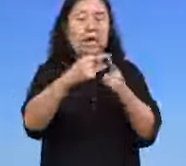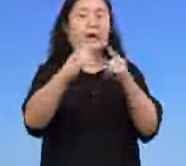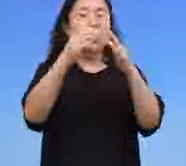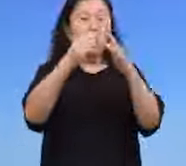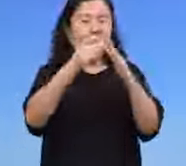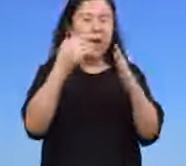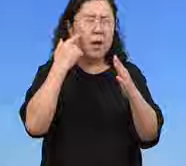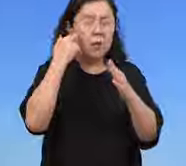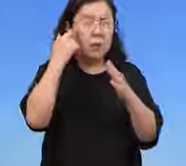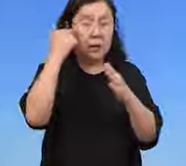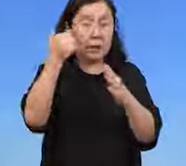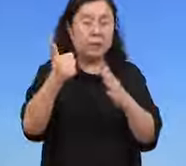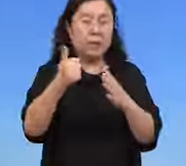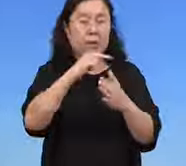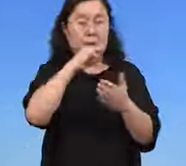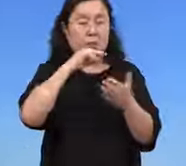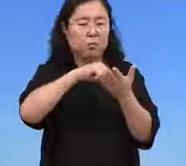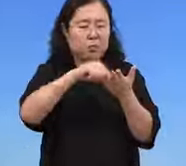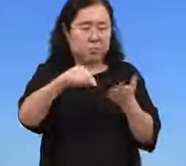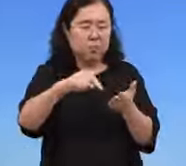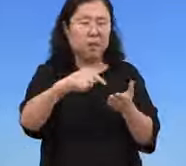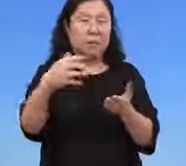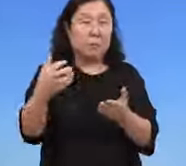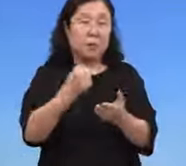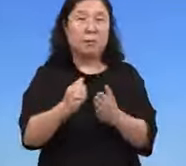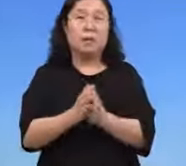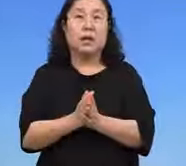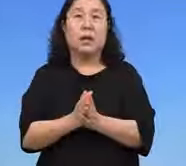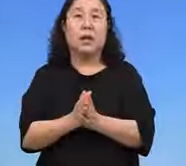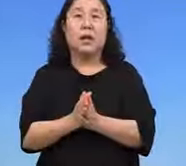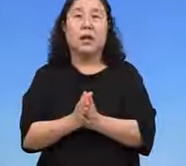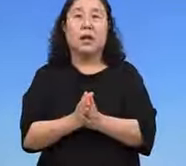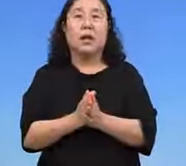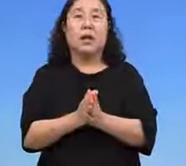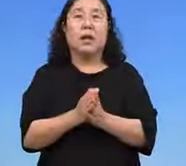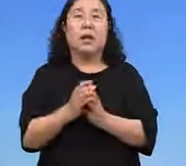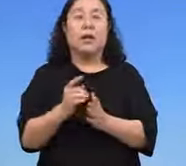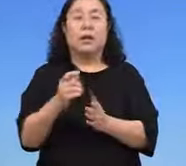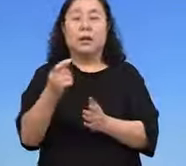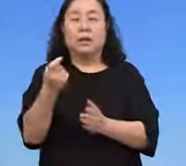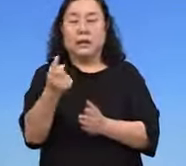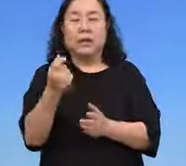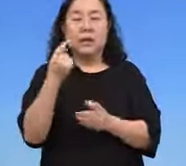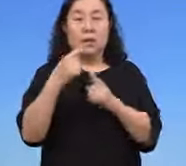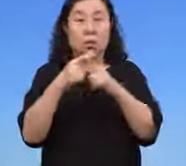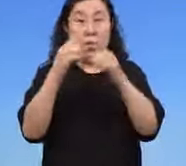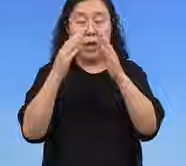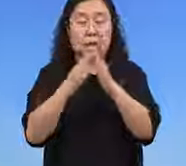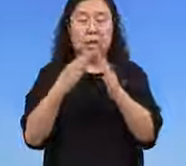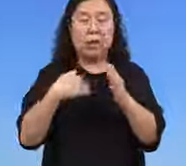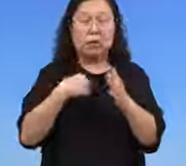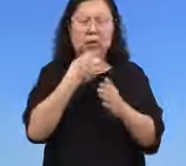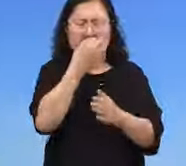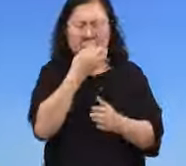무슨 신문에 굵직굵직한 건 날 때마다 거의 작은 교회 작은 교회는 몸살을 앓아요.